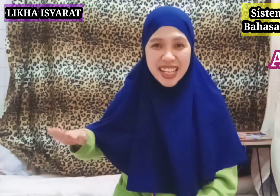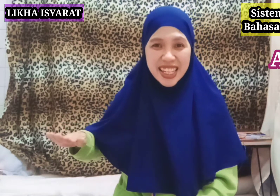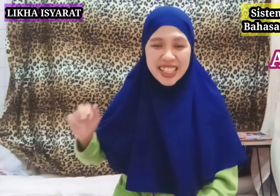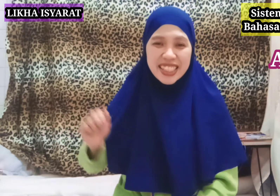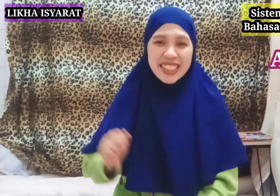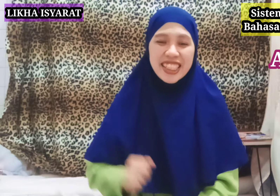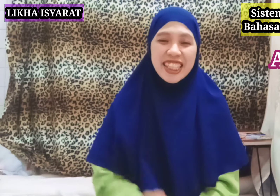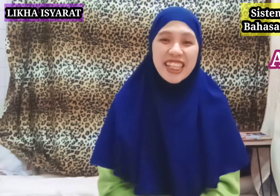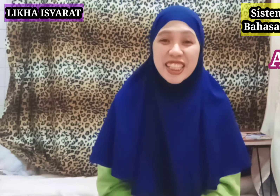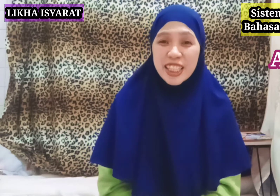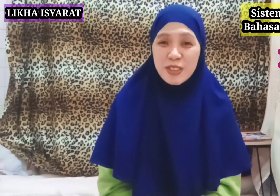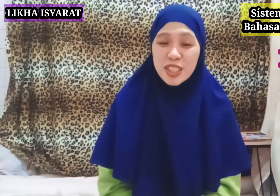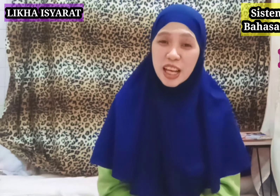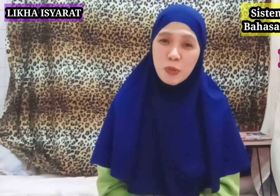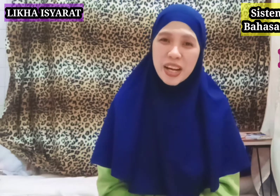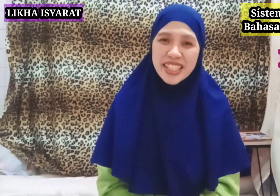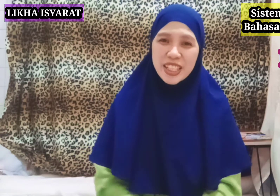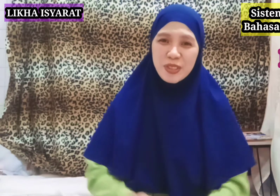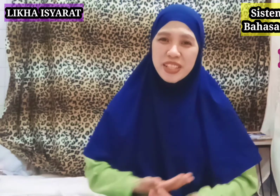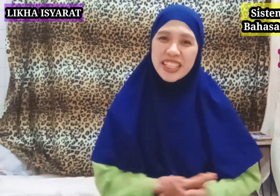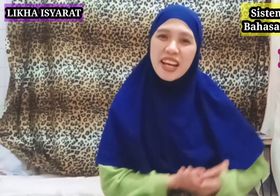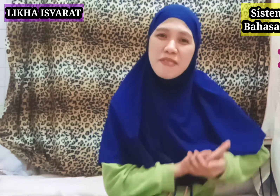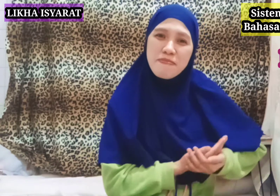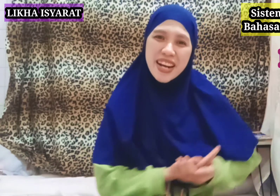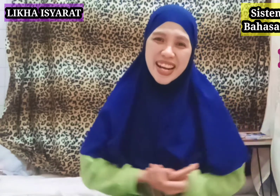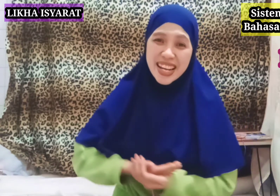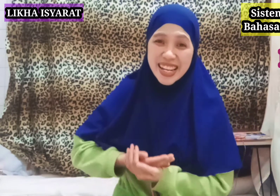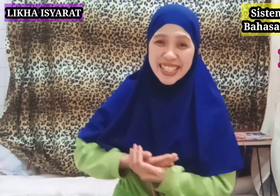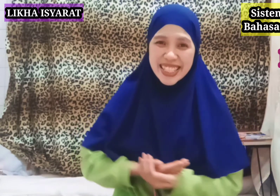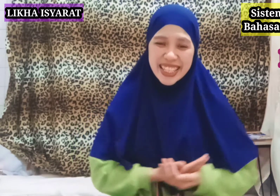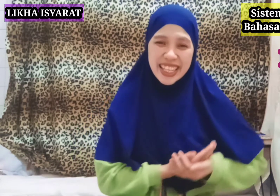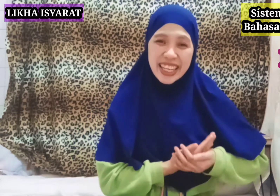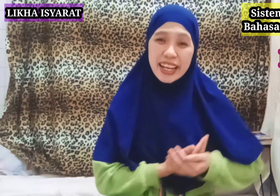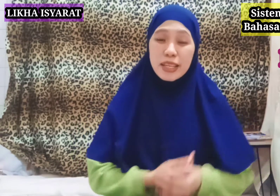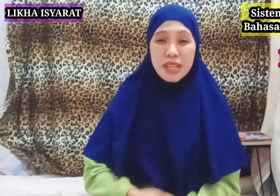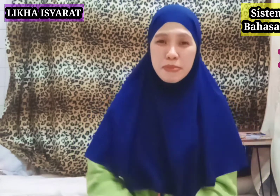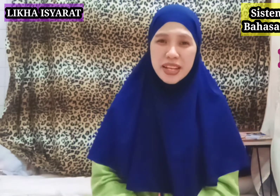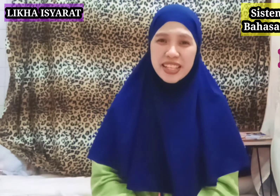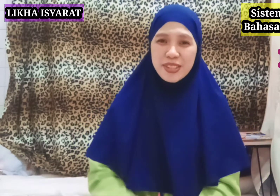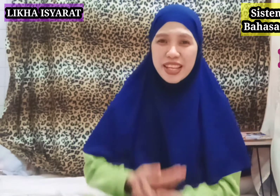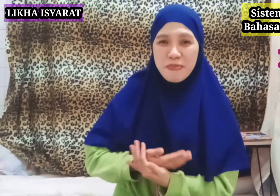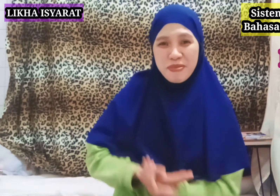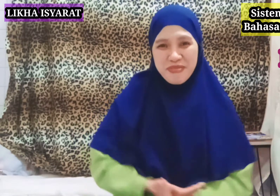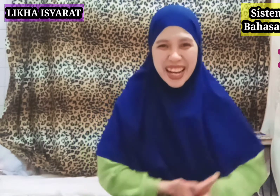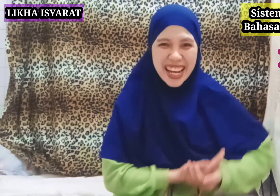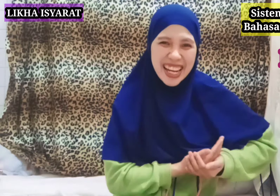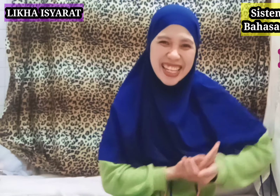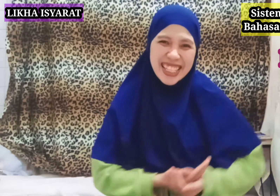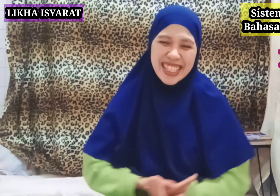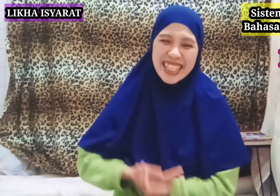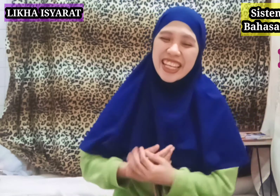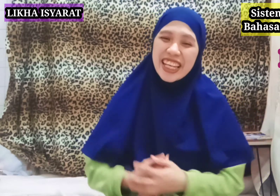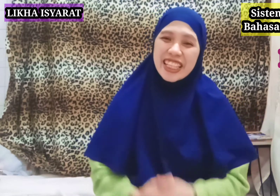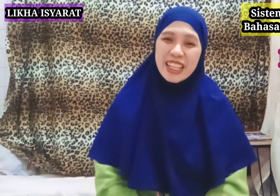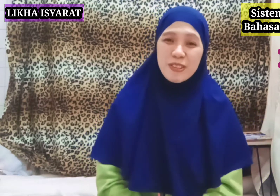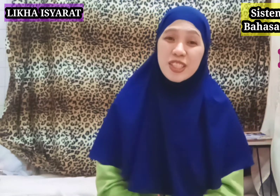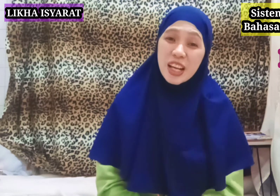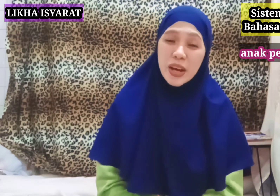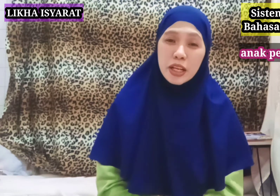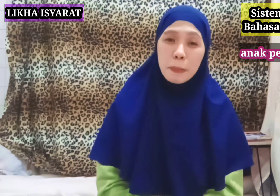anak. Terus kalau bayi itu begini ya, bayi, kayak menimang gitu ya, bayi. Terus kalau anak